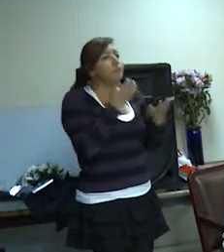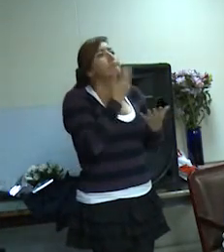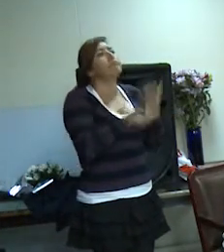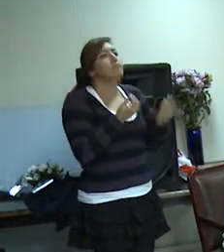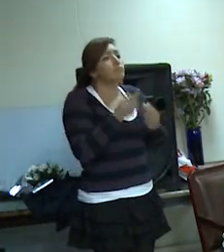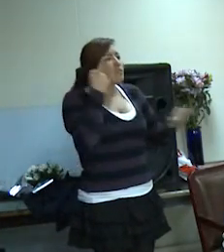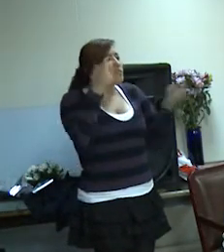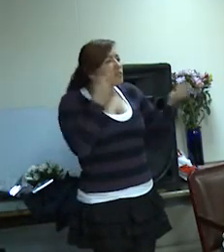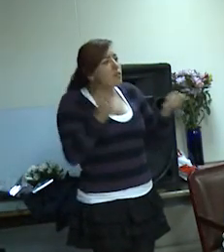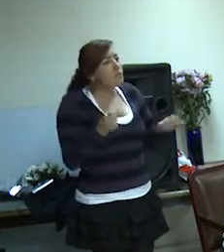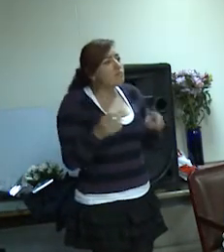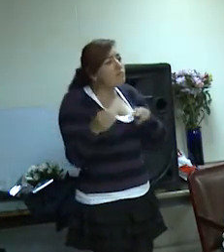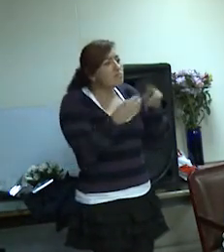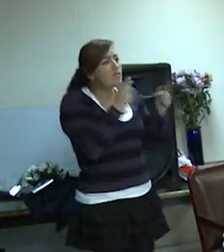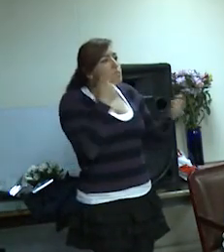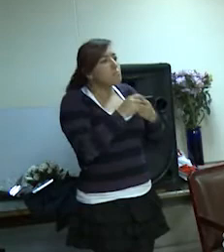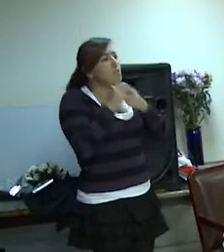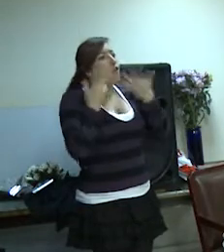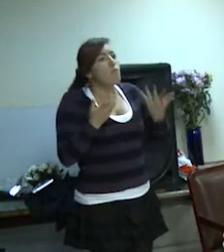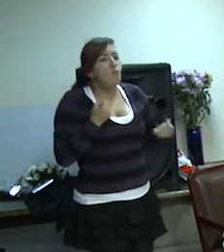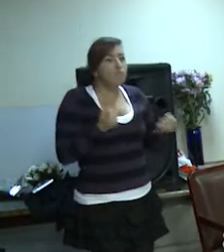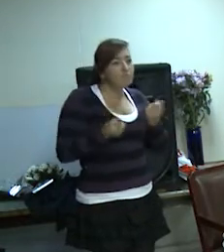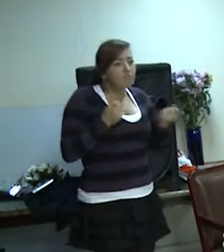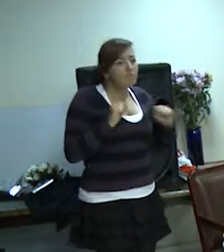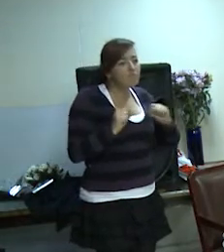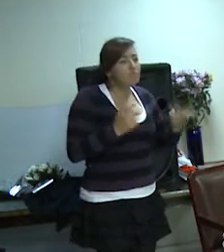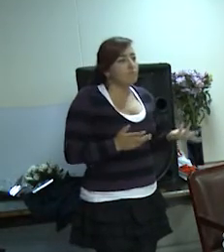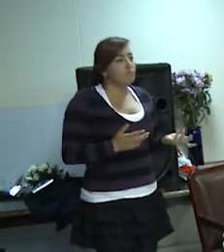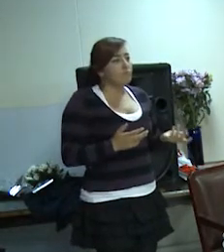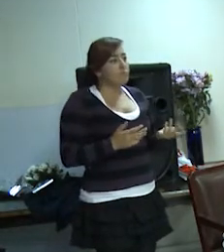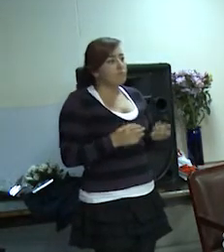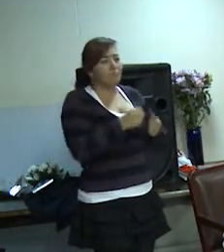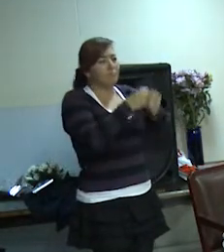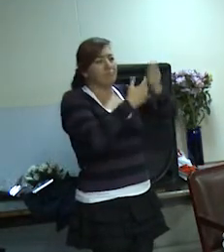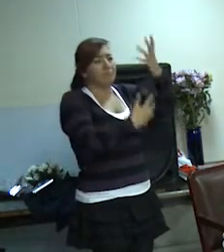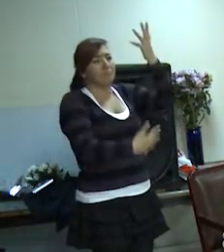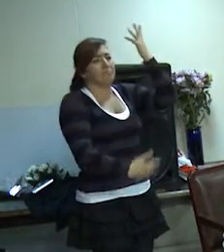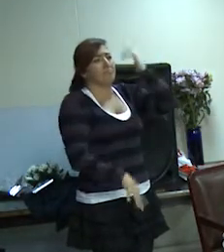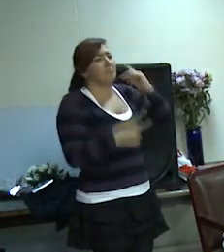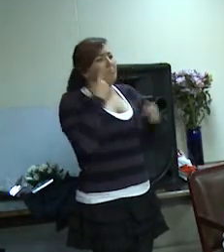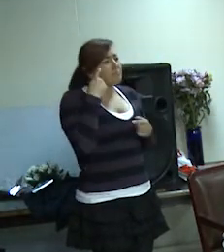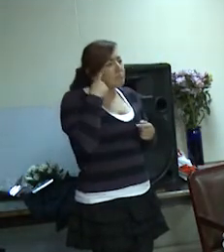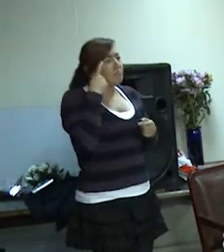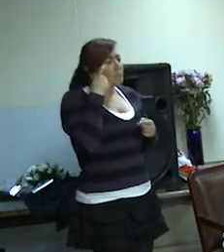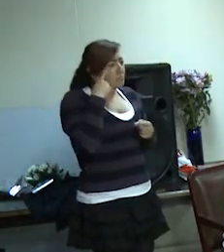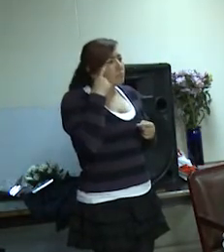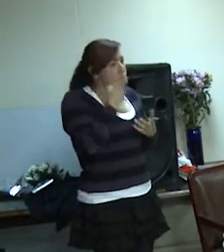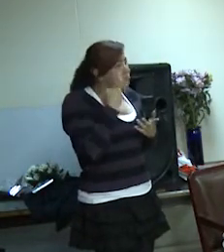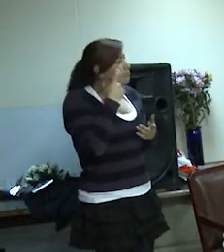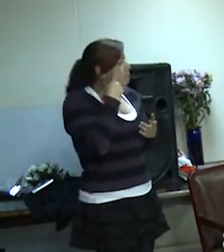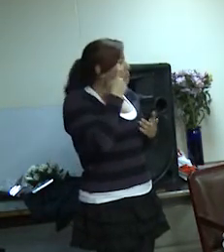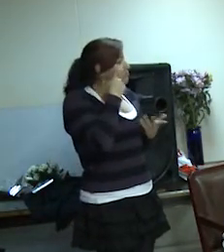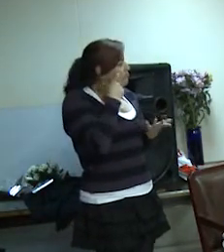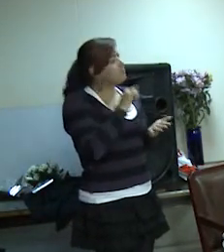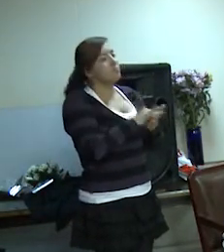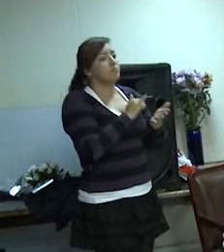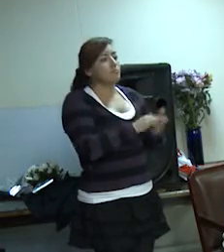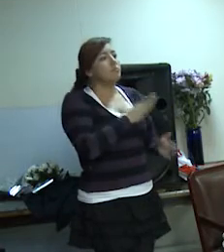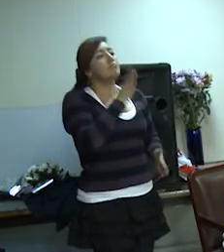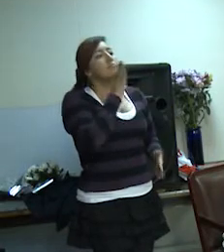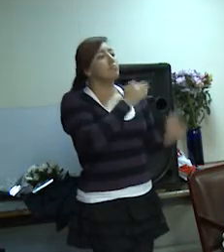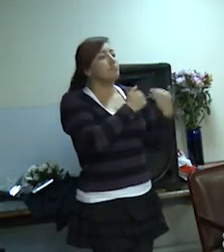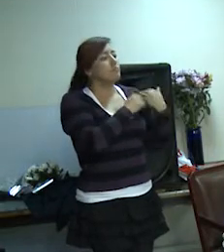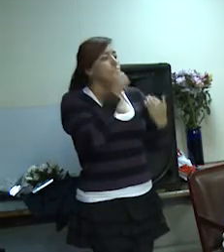Tácticamente, estratégicamente, cómo movemos eso y cómo movemos la otra cantidad de cosas, de retos que hoy, digamos, a la cabeza de la profe